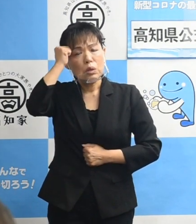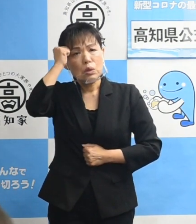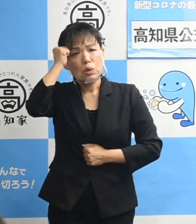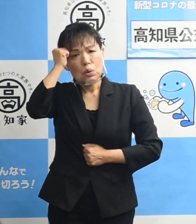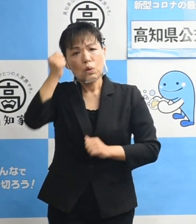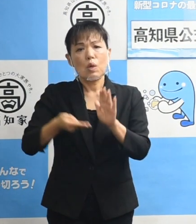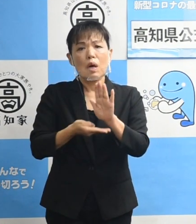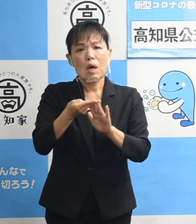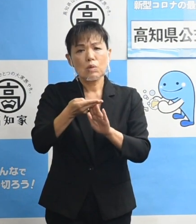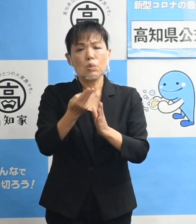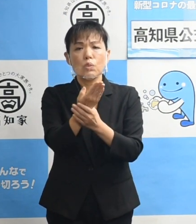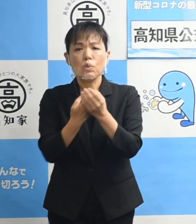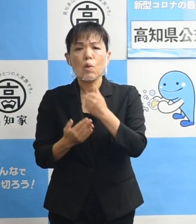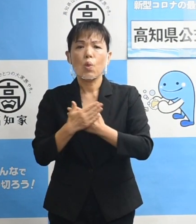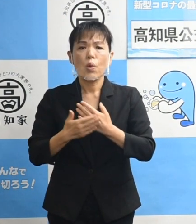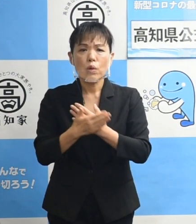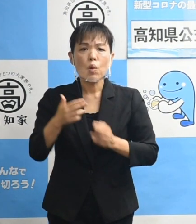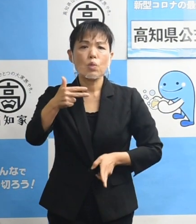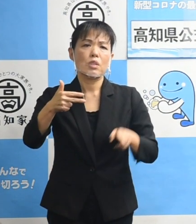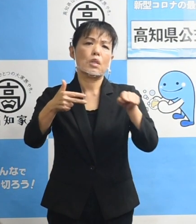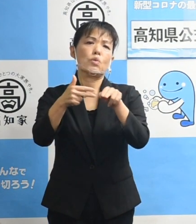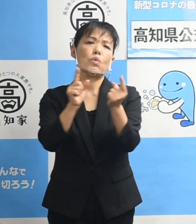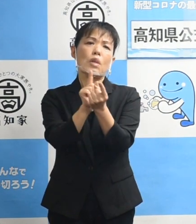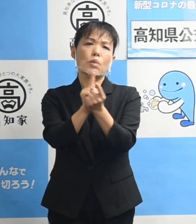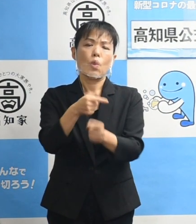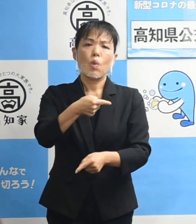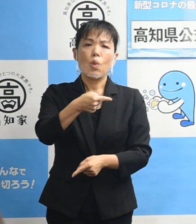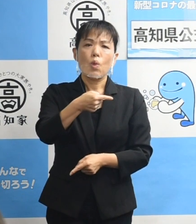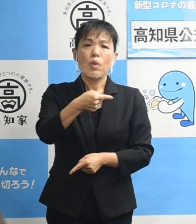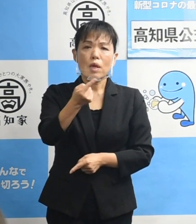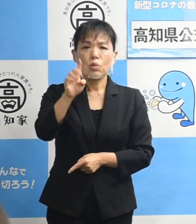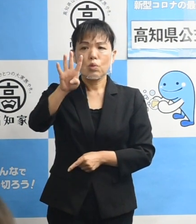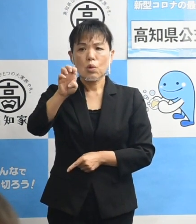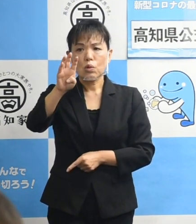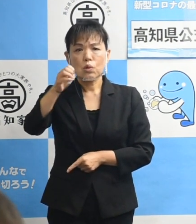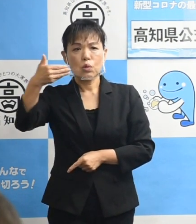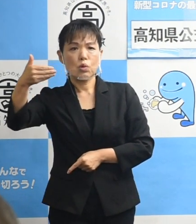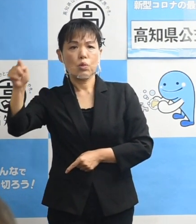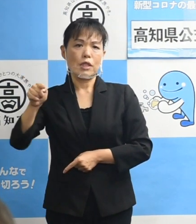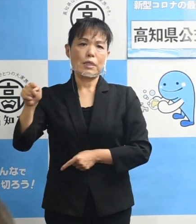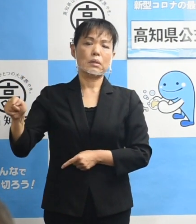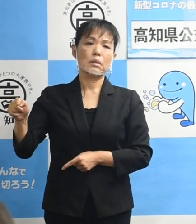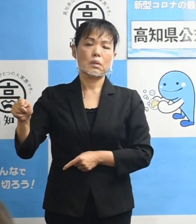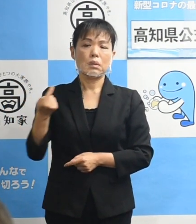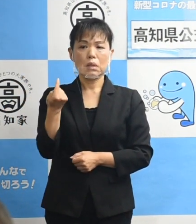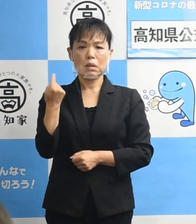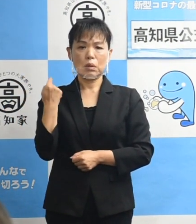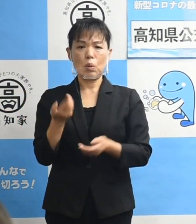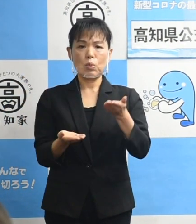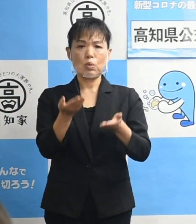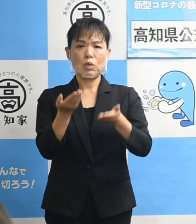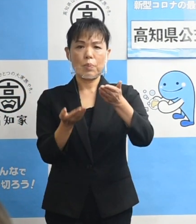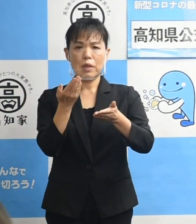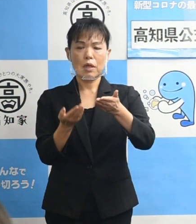施設での運用プラス対応でございます。149人という数字になってまして、昨日比でプラ